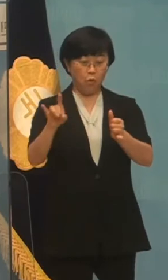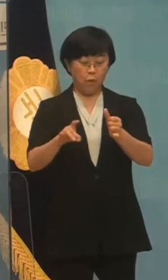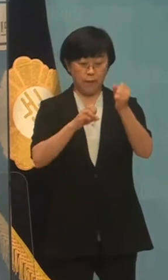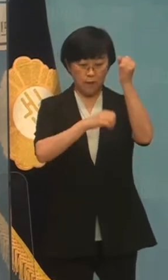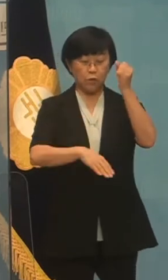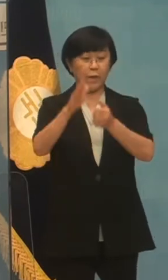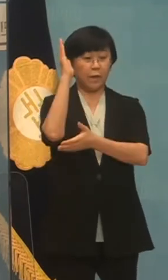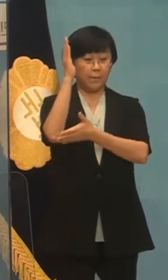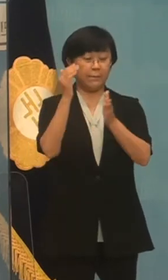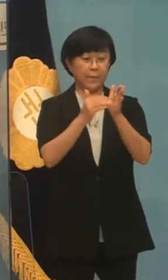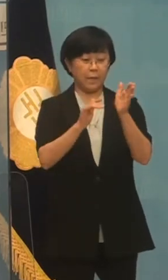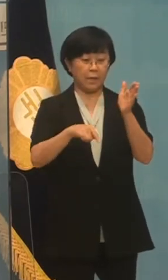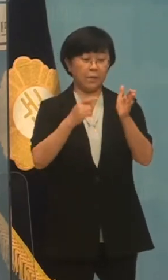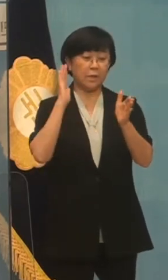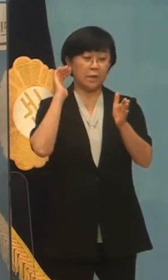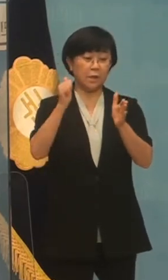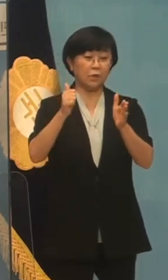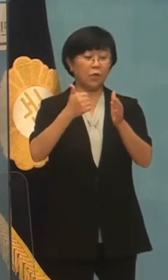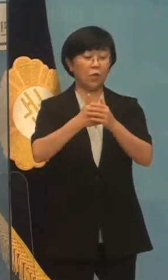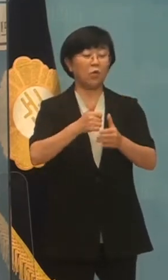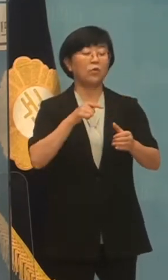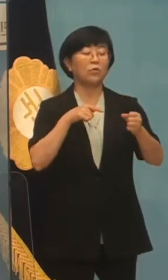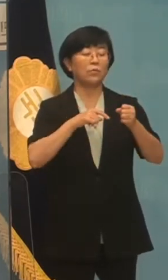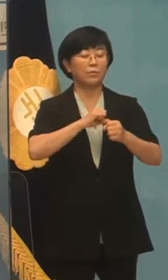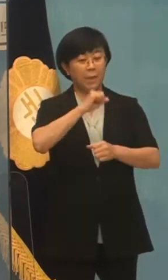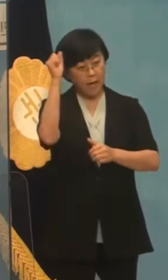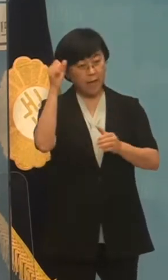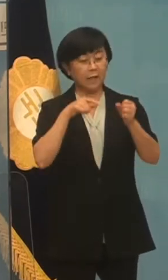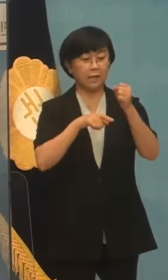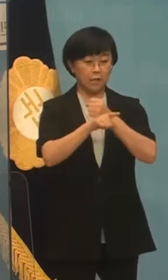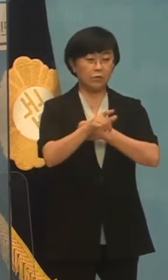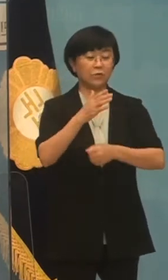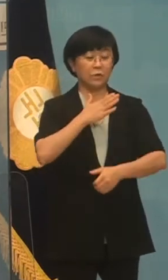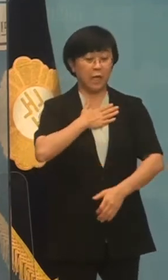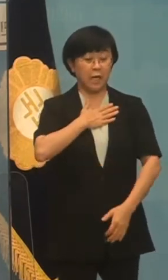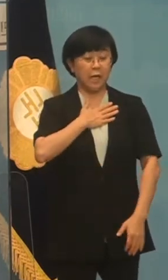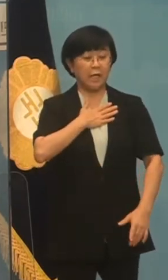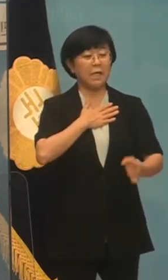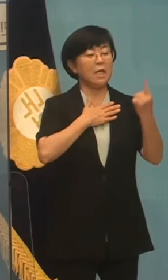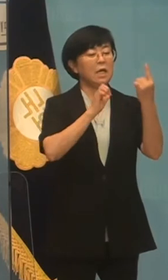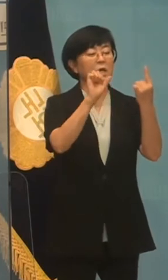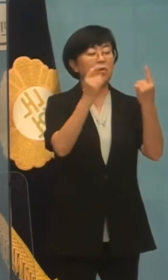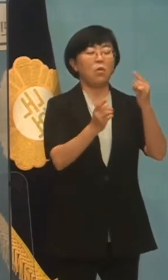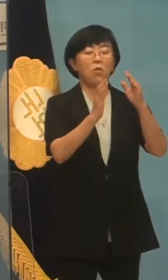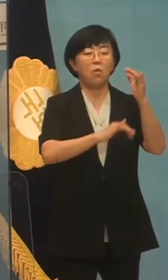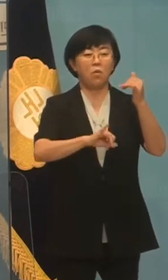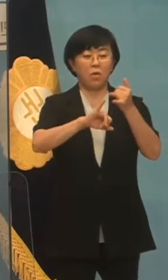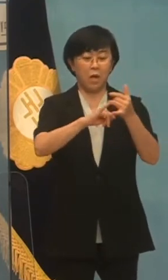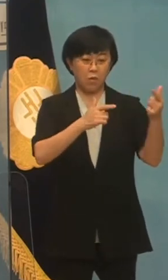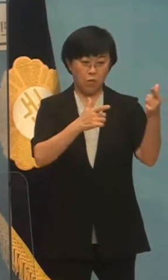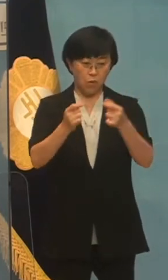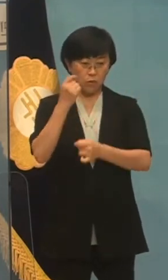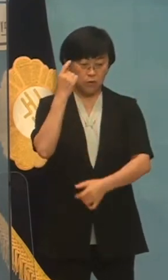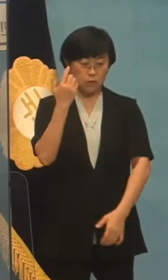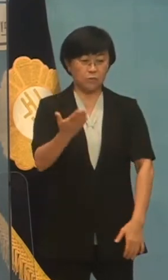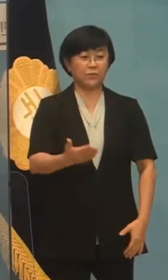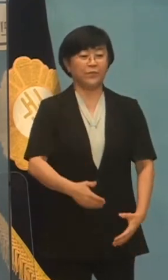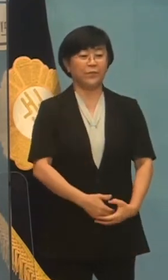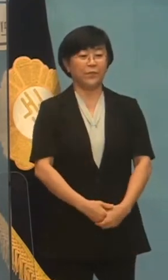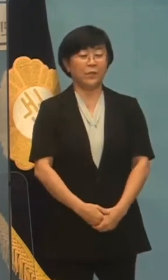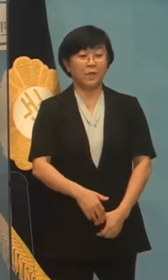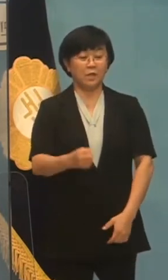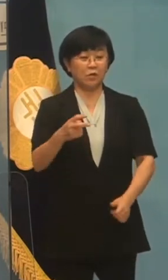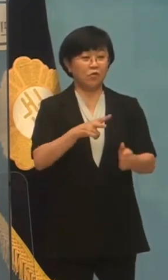후에 내가 대통령이 되어야 하는 이유와 나의 대선 1호 공약을 묻는 공통질문,